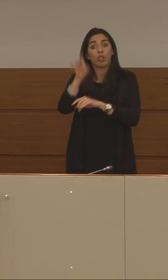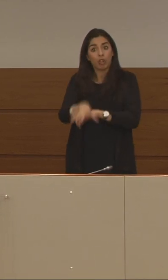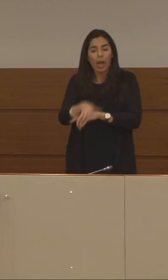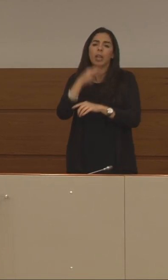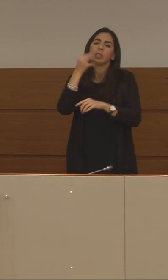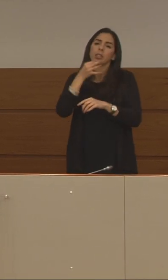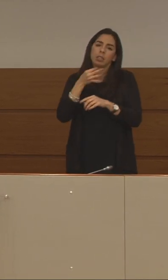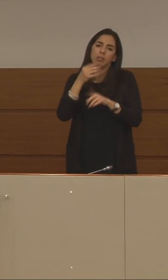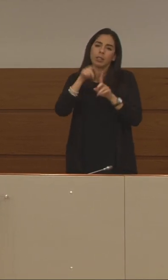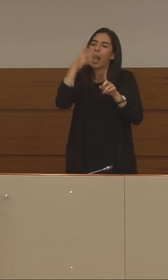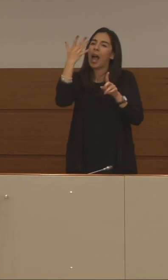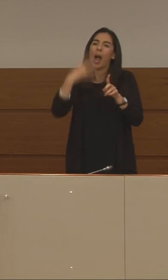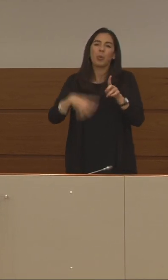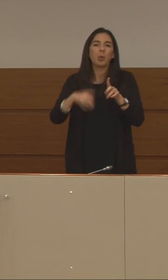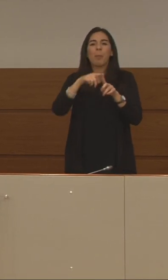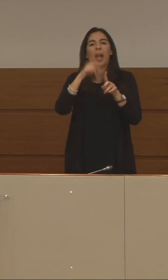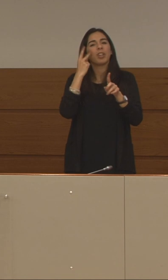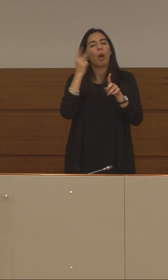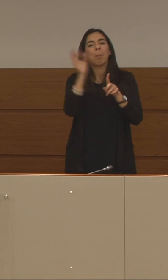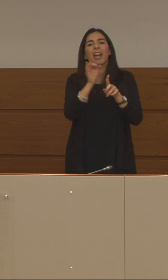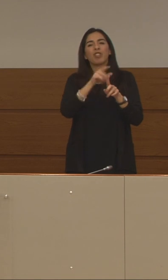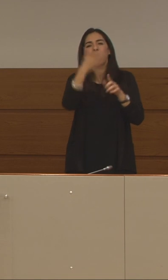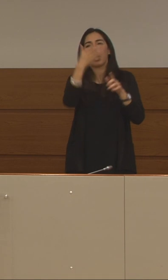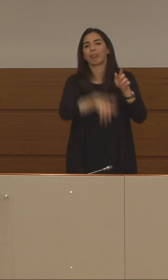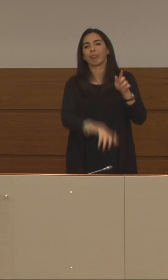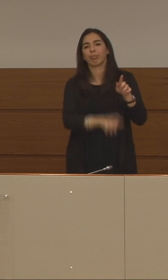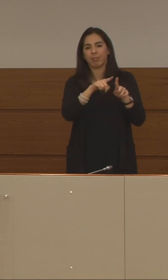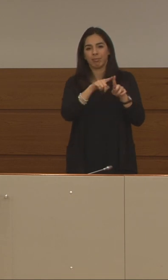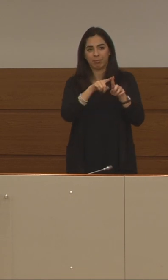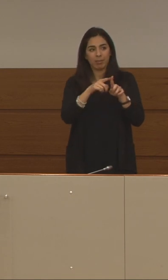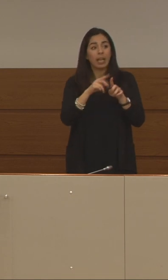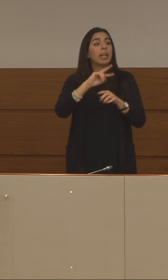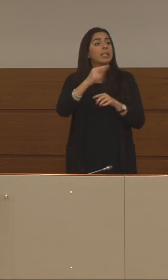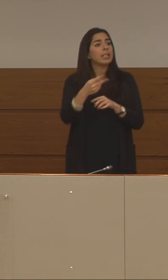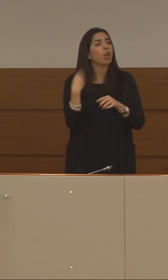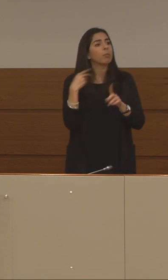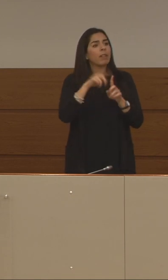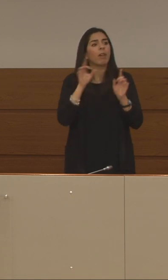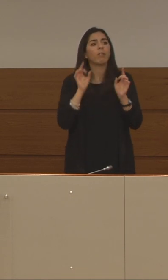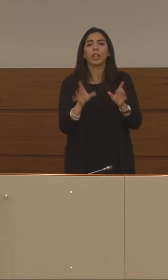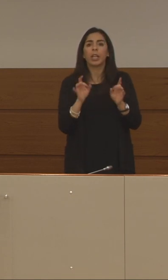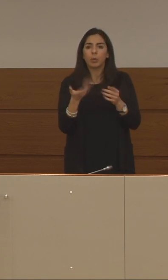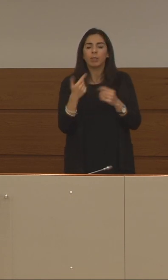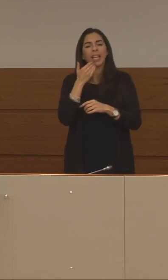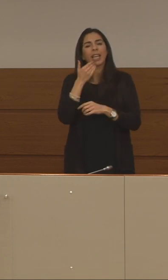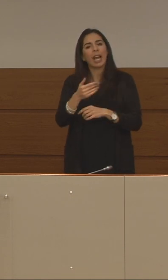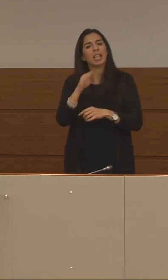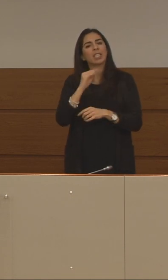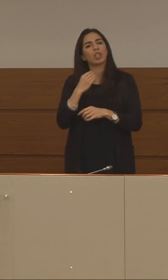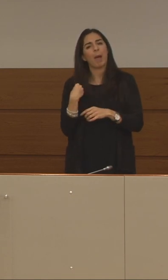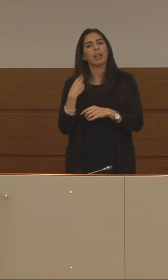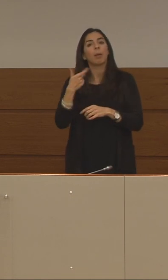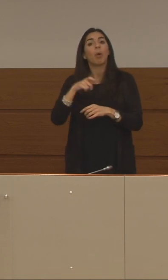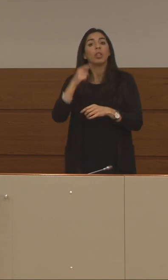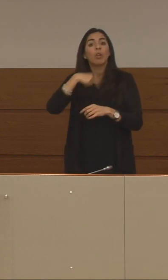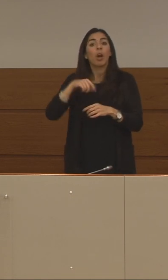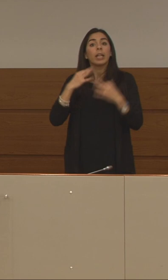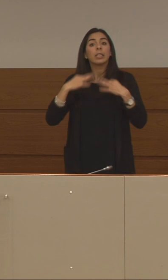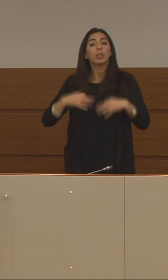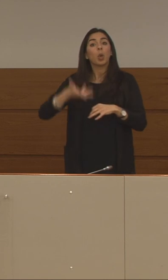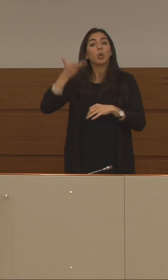la seconda domanda sul virus questa la ringrazio di questa domanda perché noi un istituto superiorità abbiamo finora ha